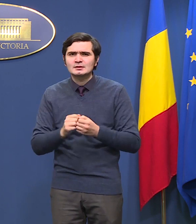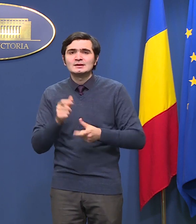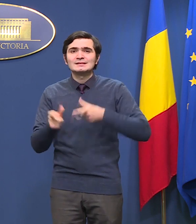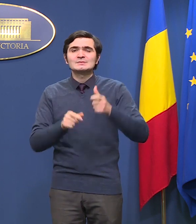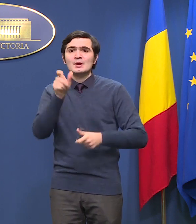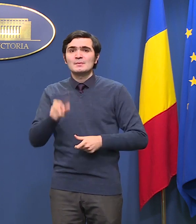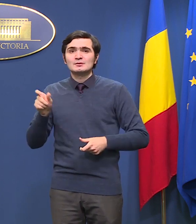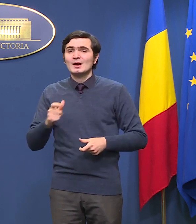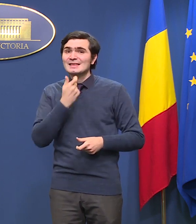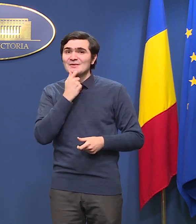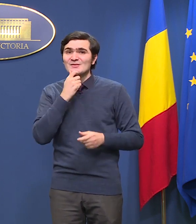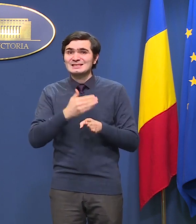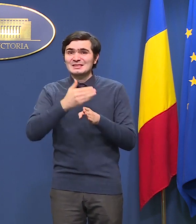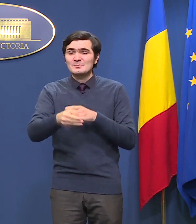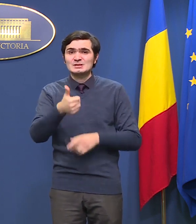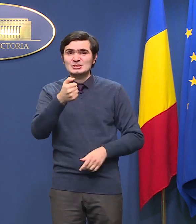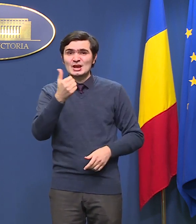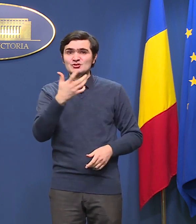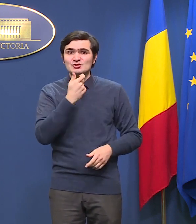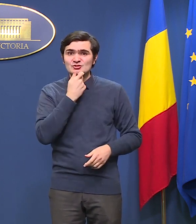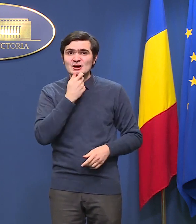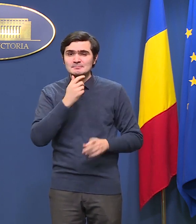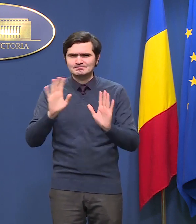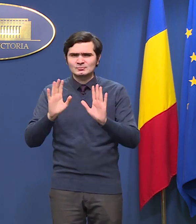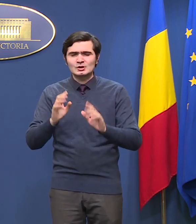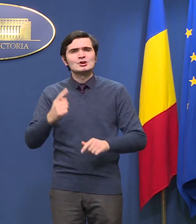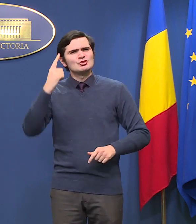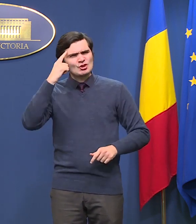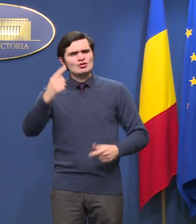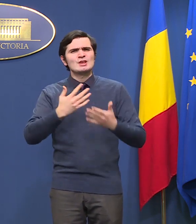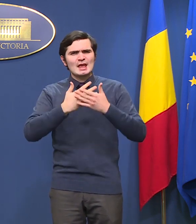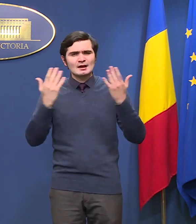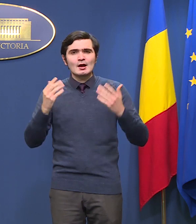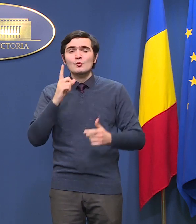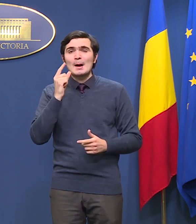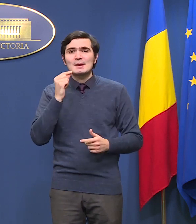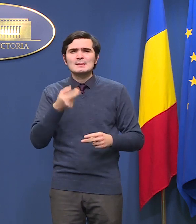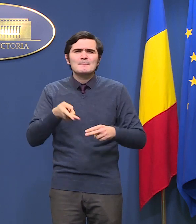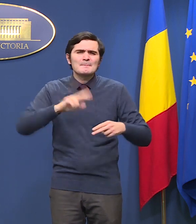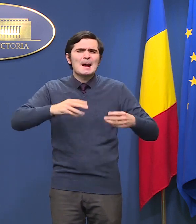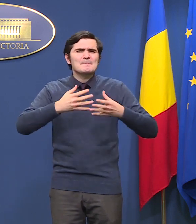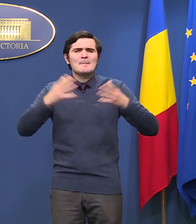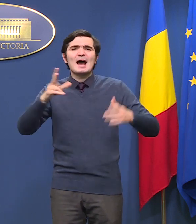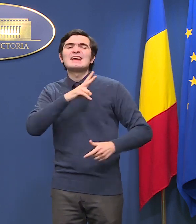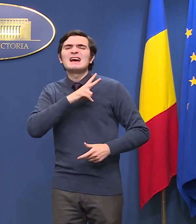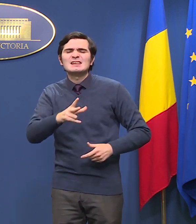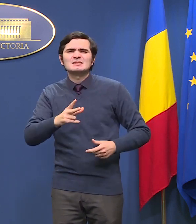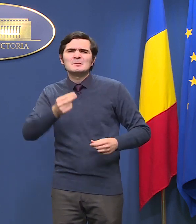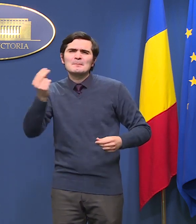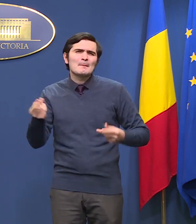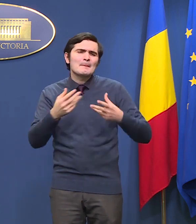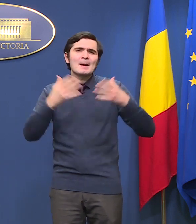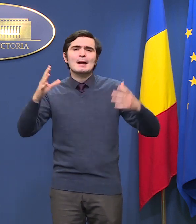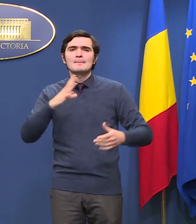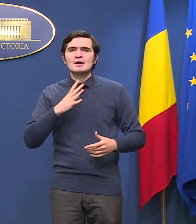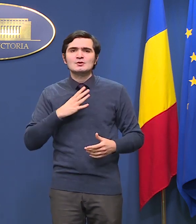de peste 65 de ani. Se știe foarte clar că cei mai expuși îmbolnăvirii care prezintă cel mai mare risc